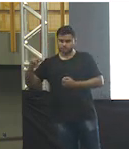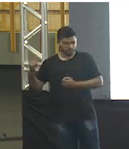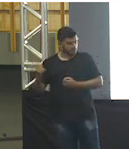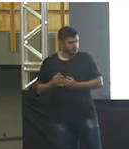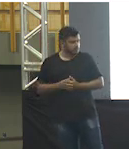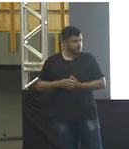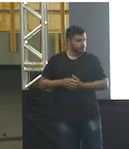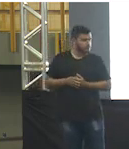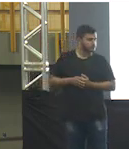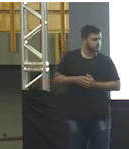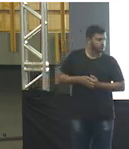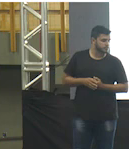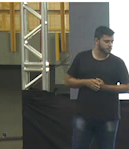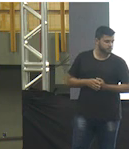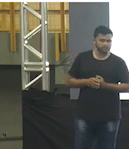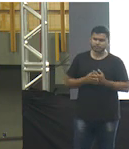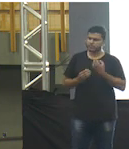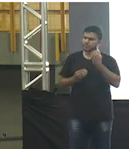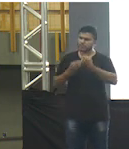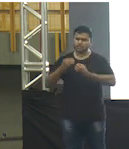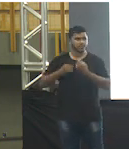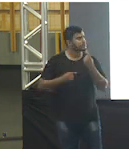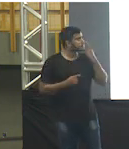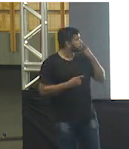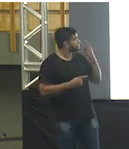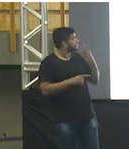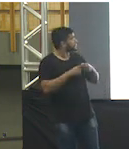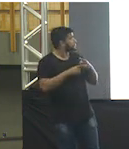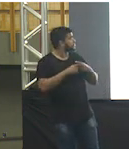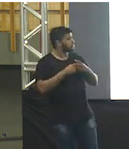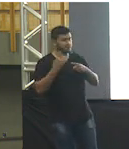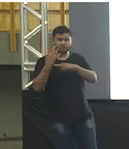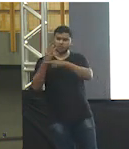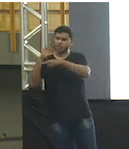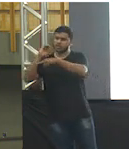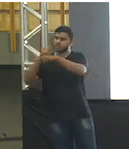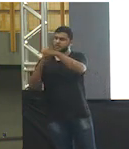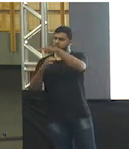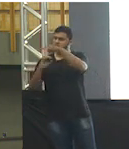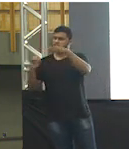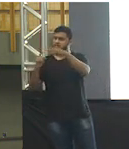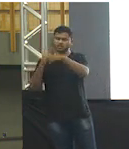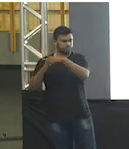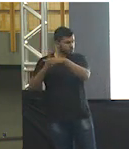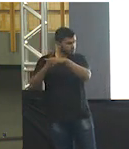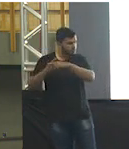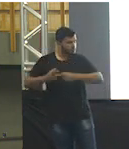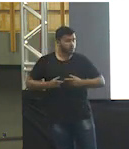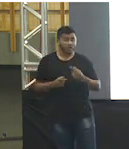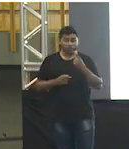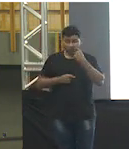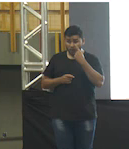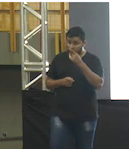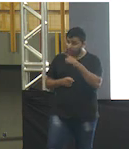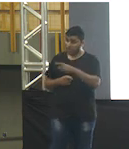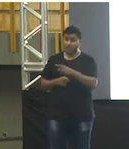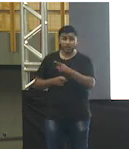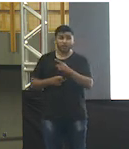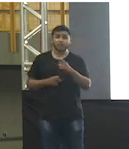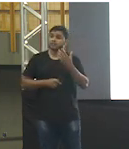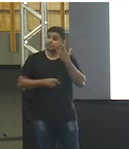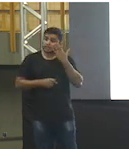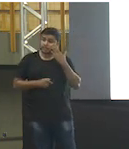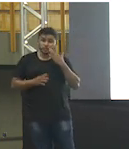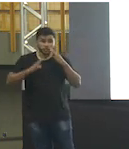2.800 quilojoules. Levi, mas por que tu colocou aquele negócio ali 40 sobre 100? Pelo seguinte, galera, nem tudo